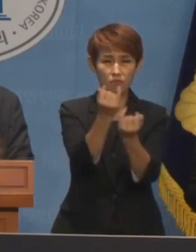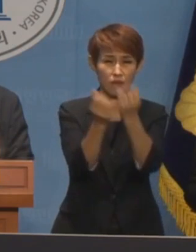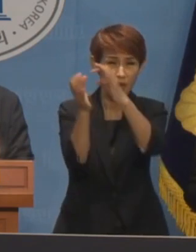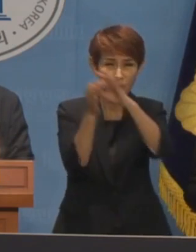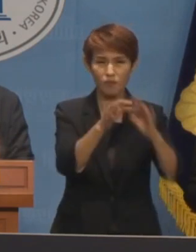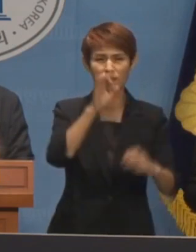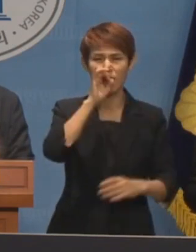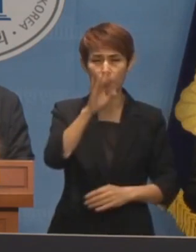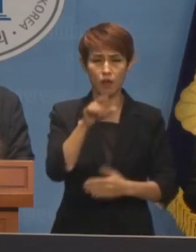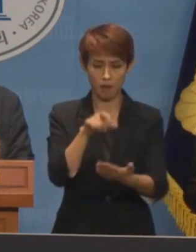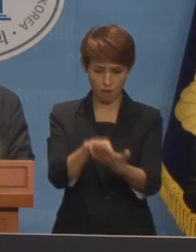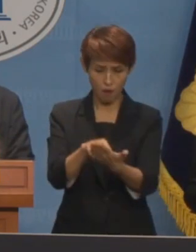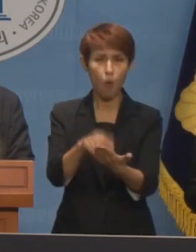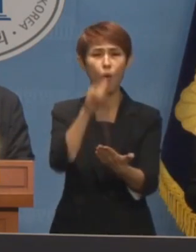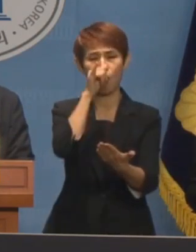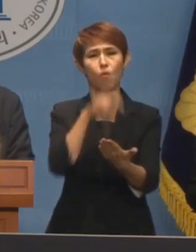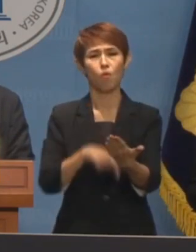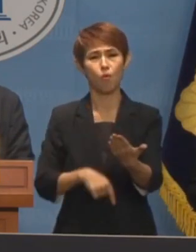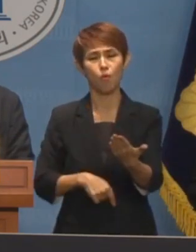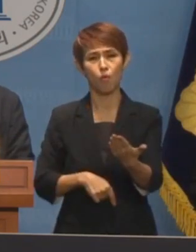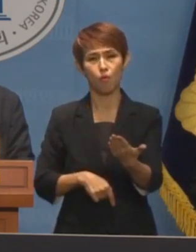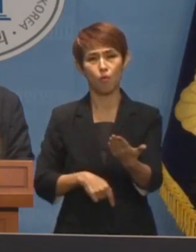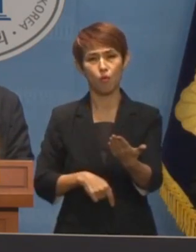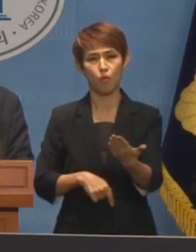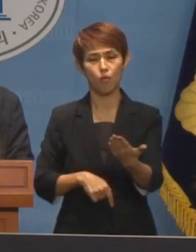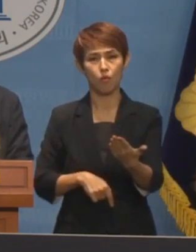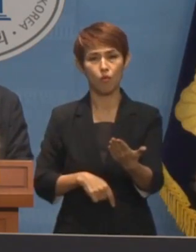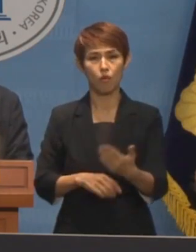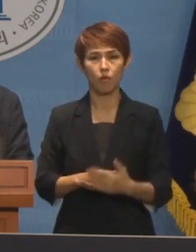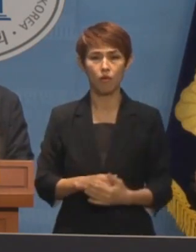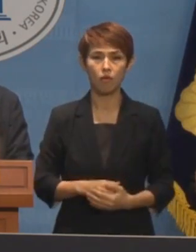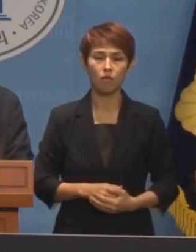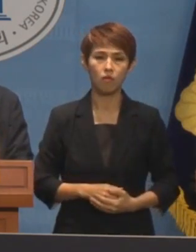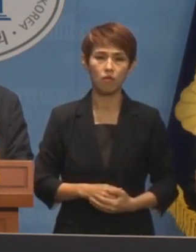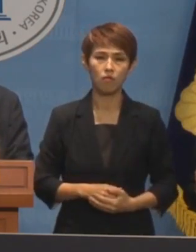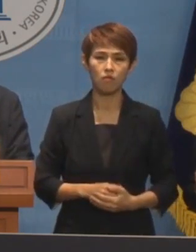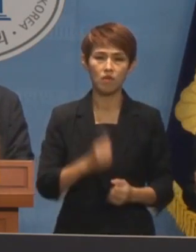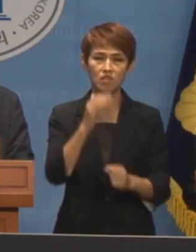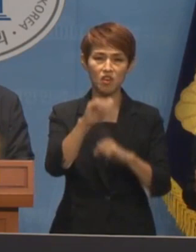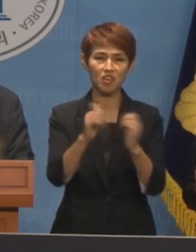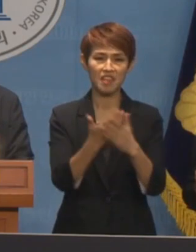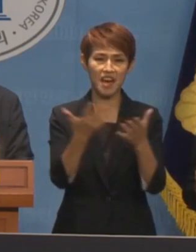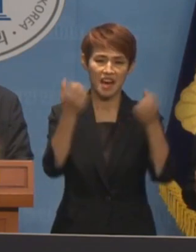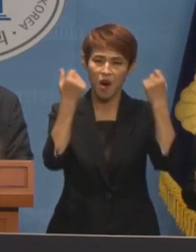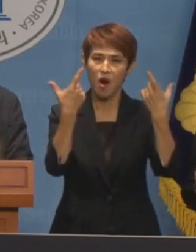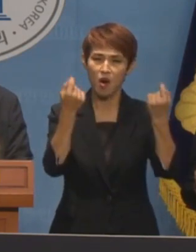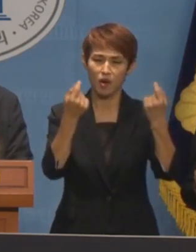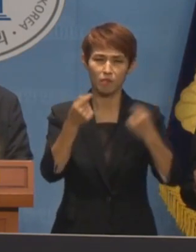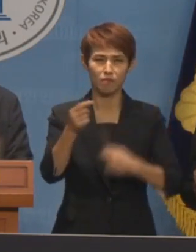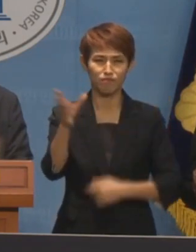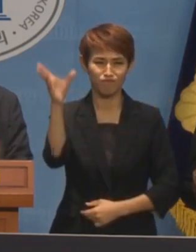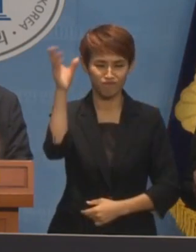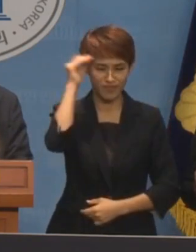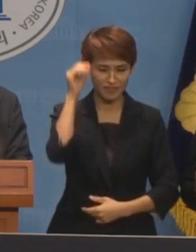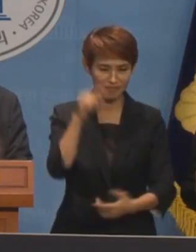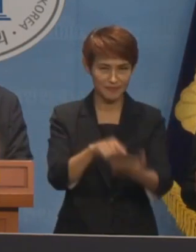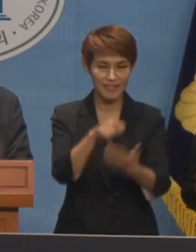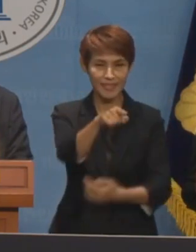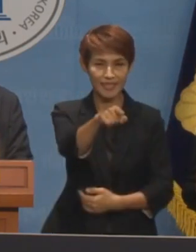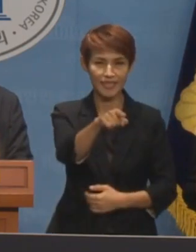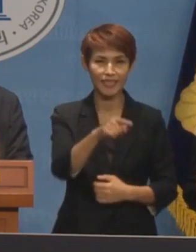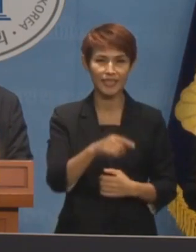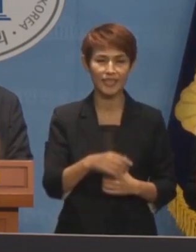된다고 예수님이 분명히 말했는데 거두절미하고 성경을 다 아는 것처럼 무식한 것을 드러내면서 자기